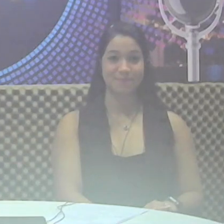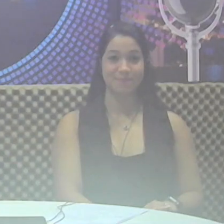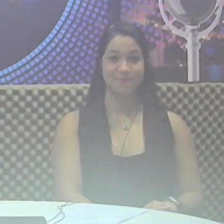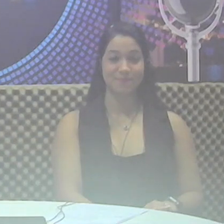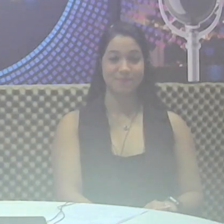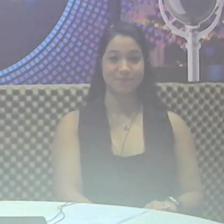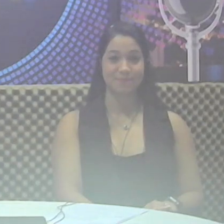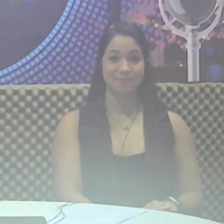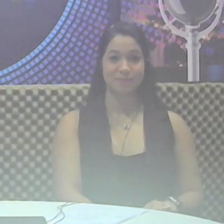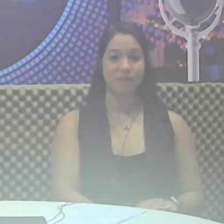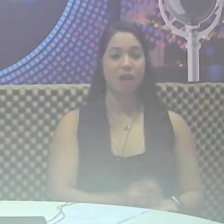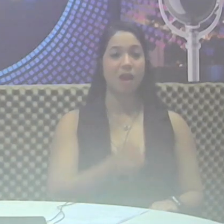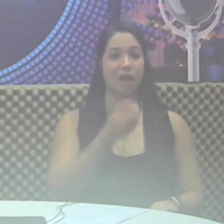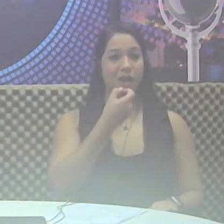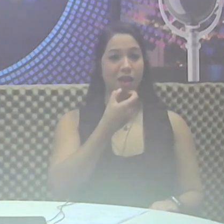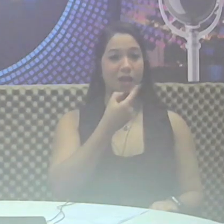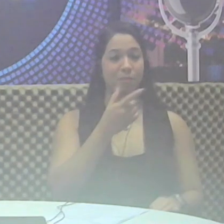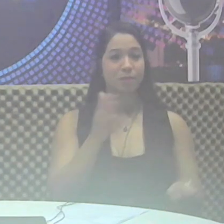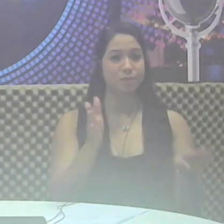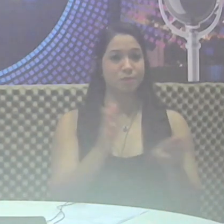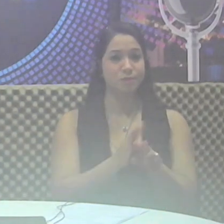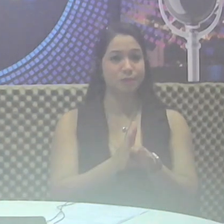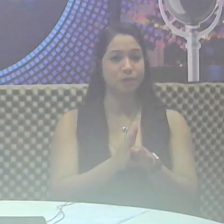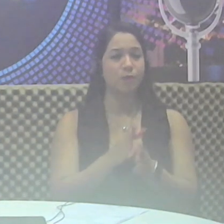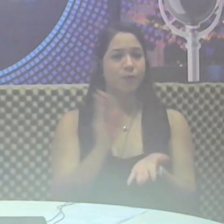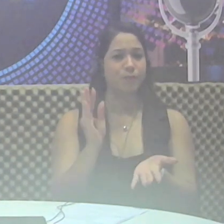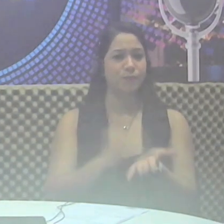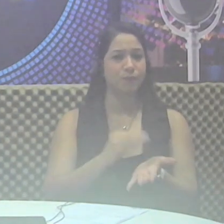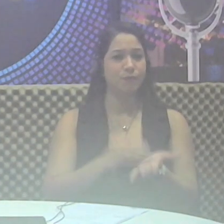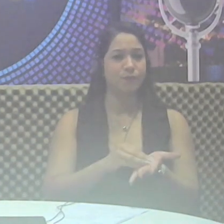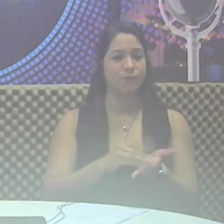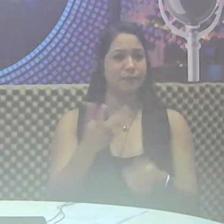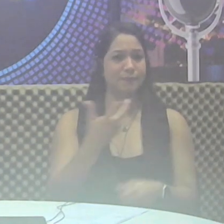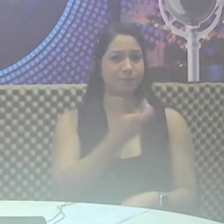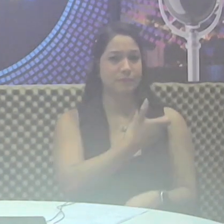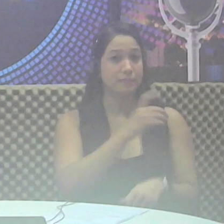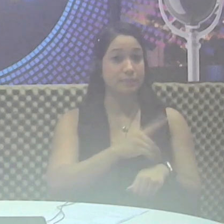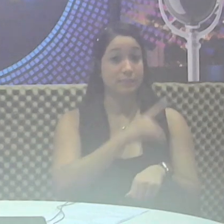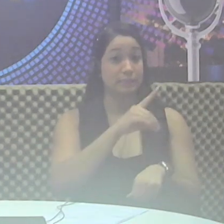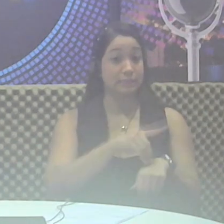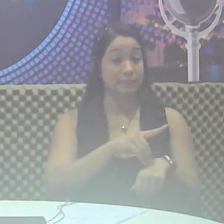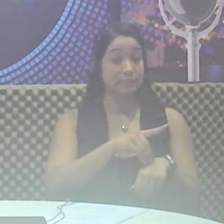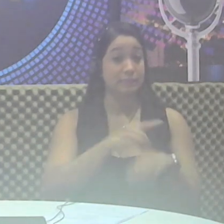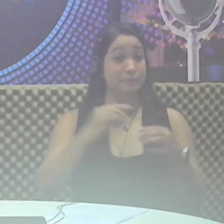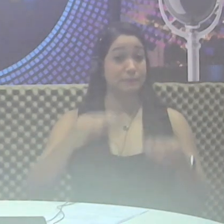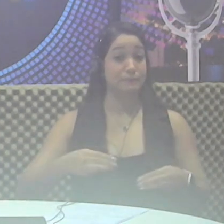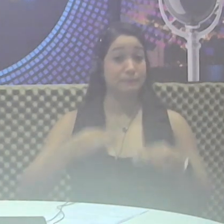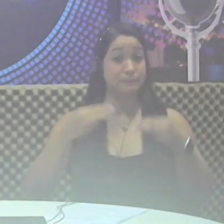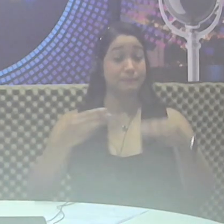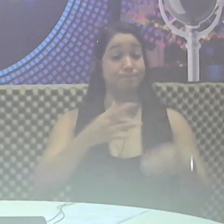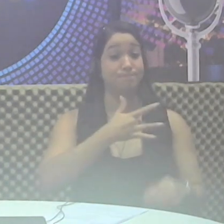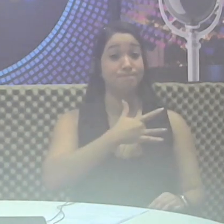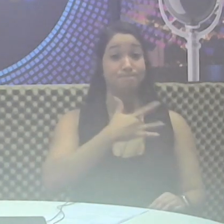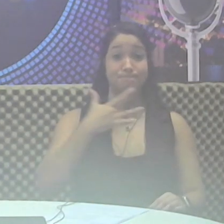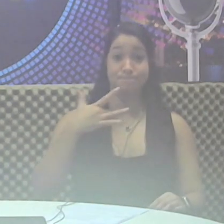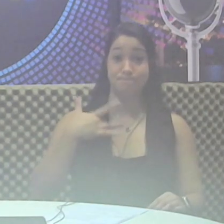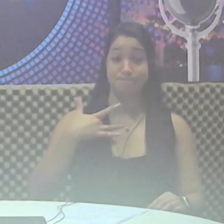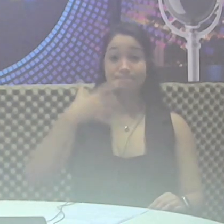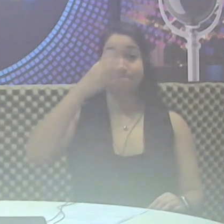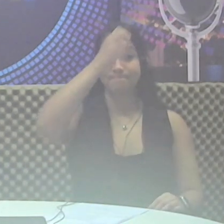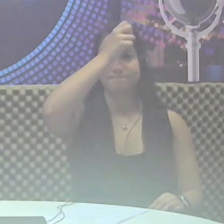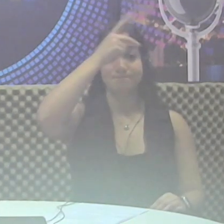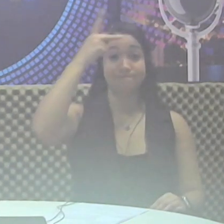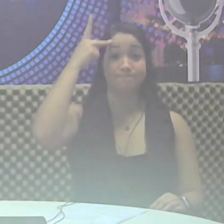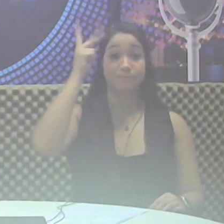Diante da chegada da remessa insuficiente de imunizantes contra a dengue enviada pelo Ministério da Saúde, a Prefeitura